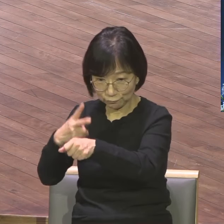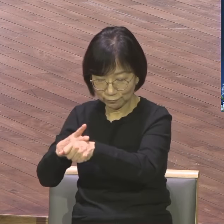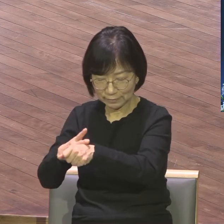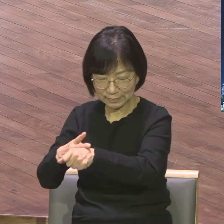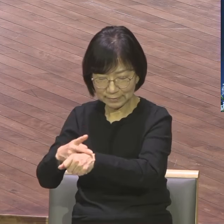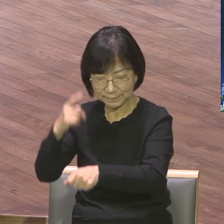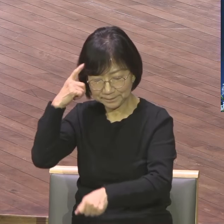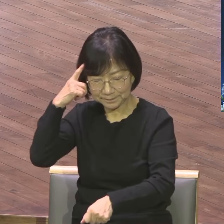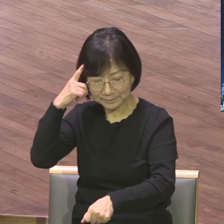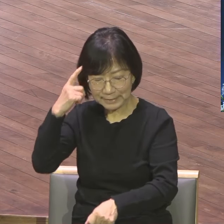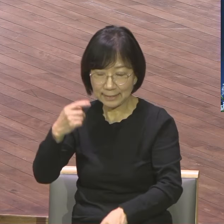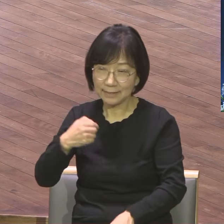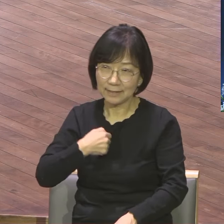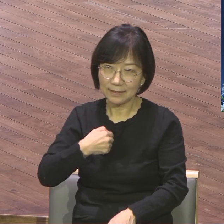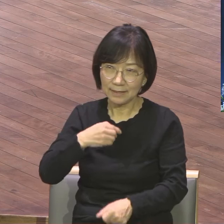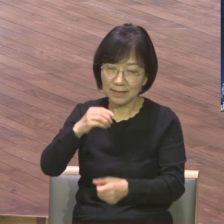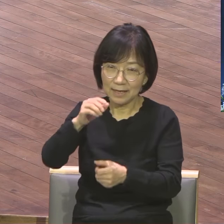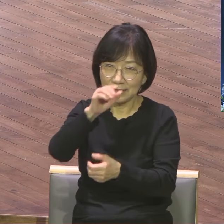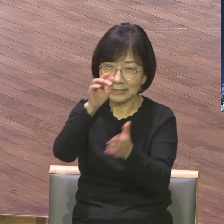십자가에서 끝났다.